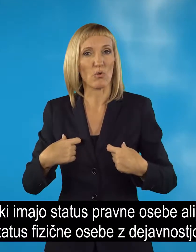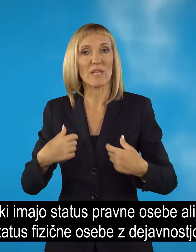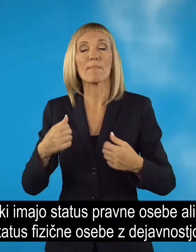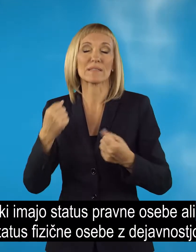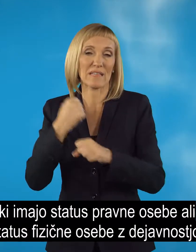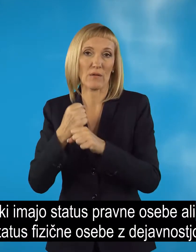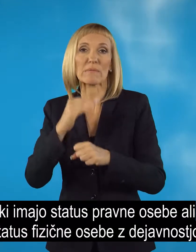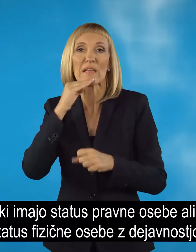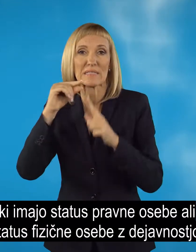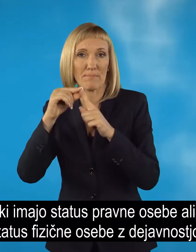dejavnostjo.